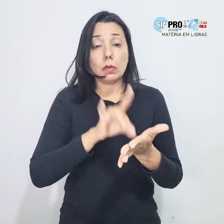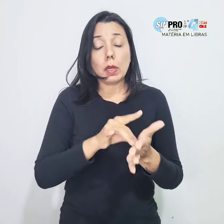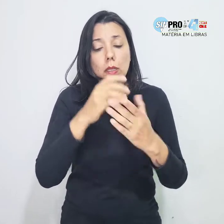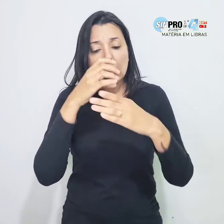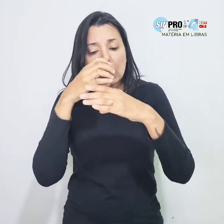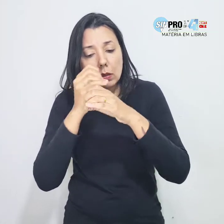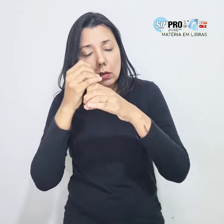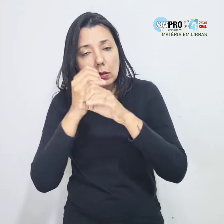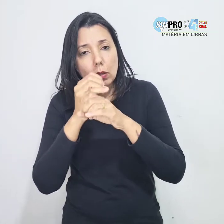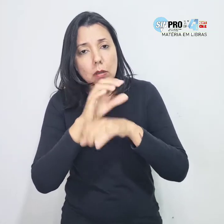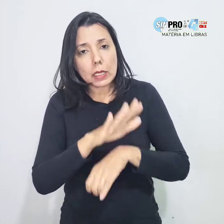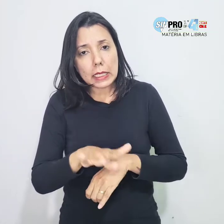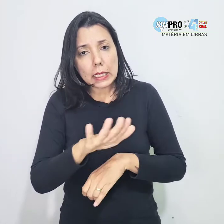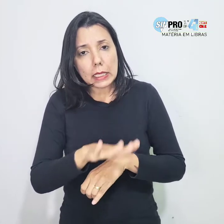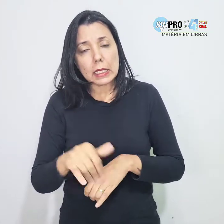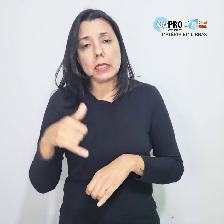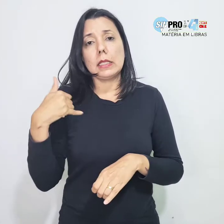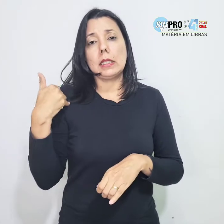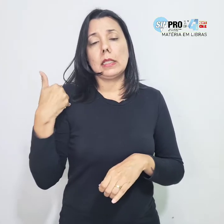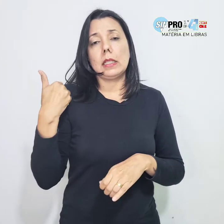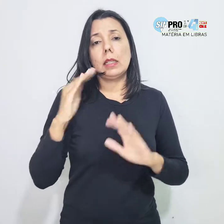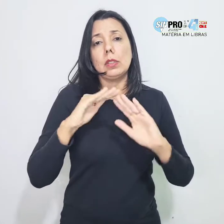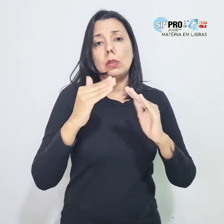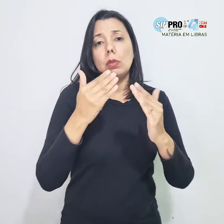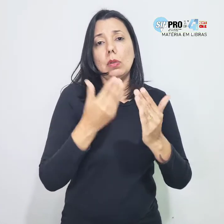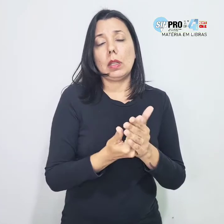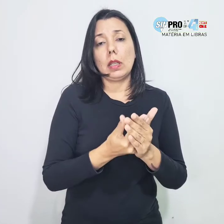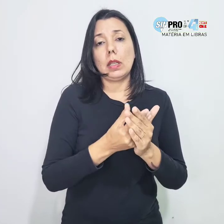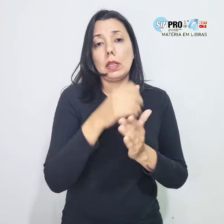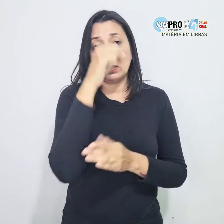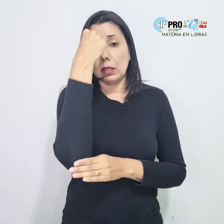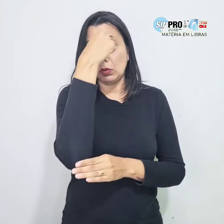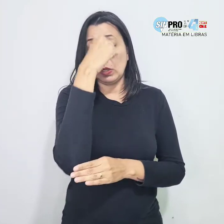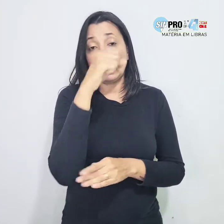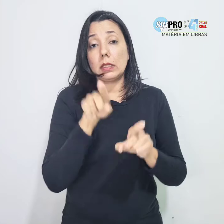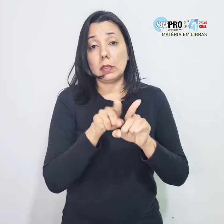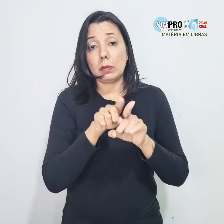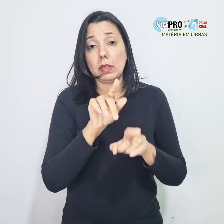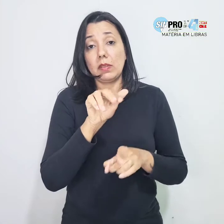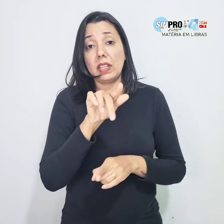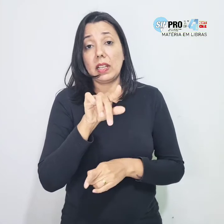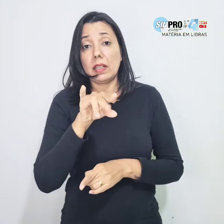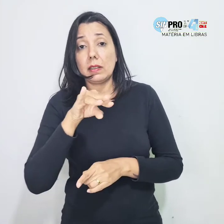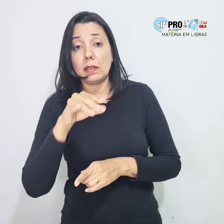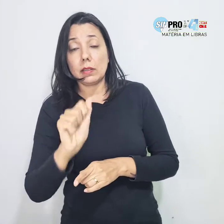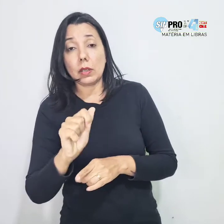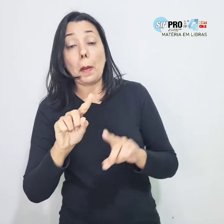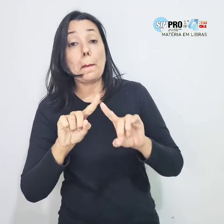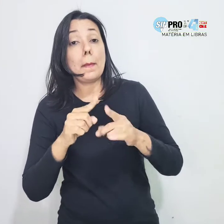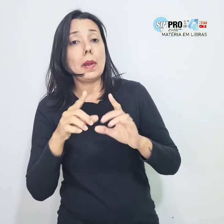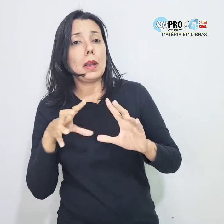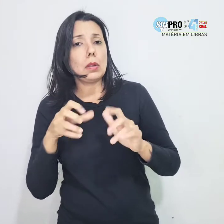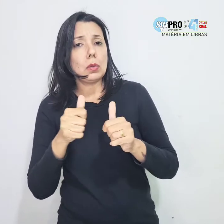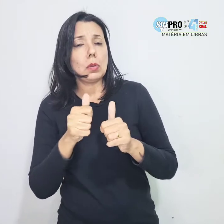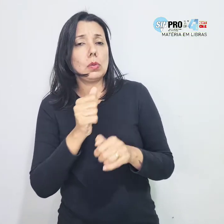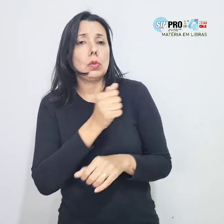laboratório em crianças de idade escolar na Suécia e Finlândia. Mas nem todos os estudos caminham